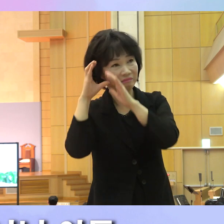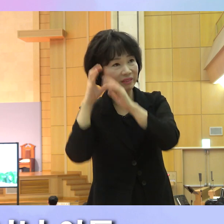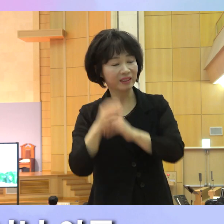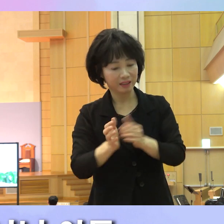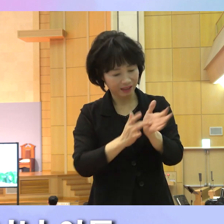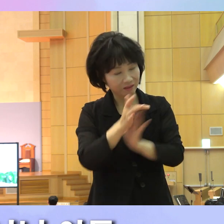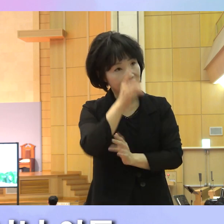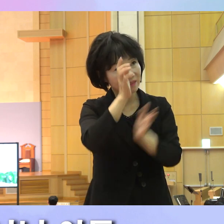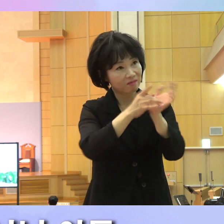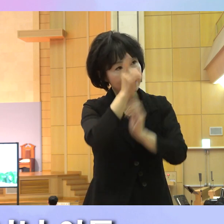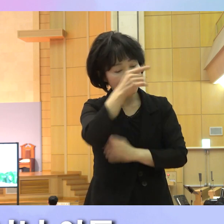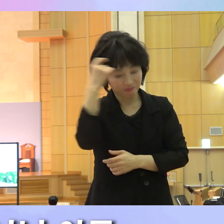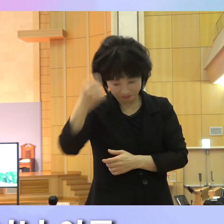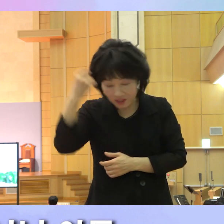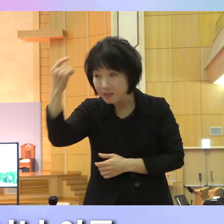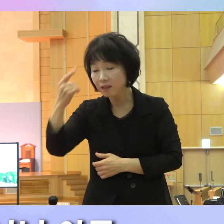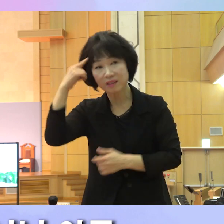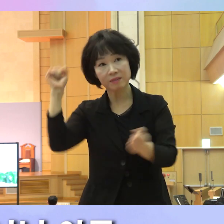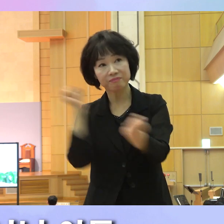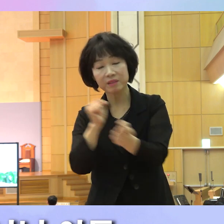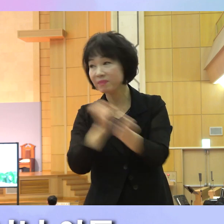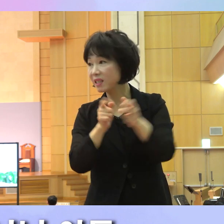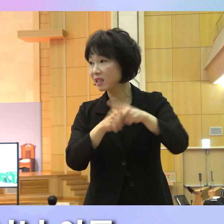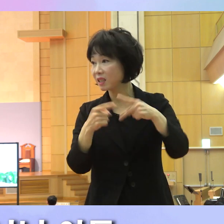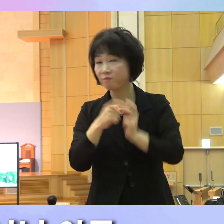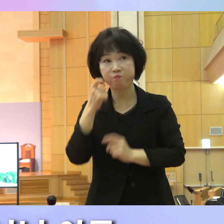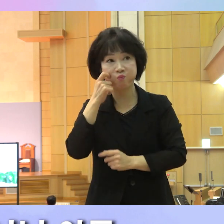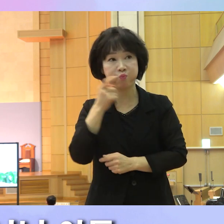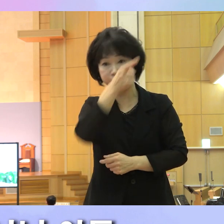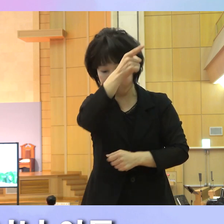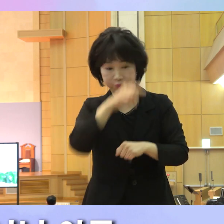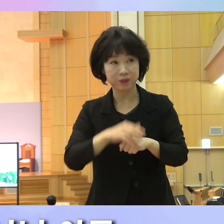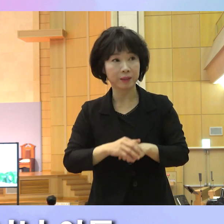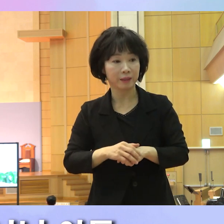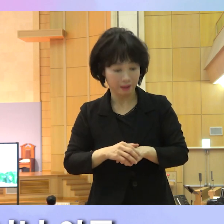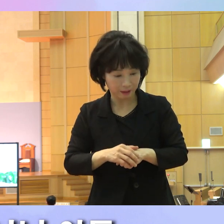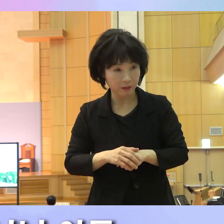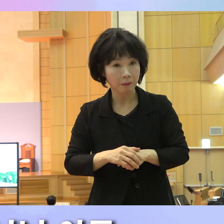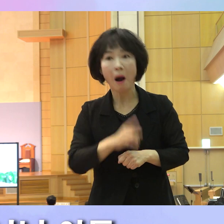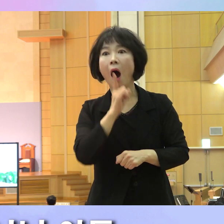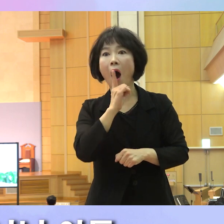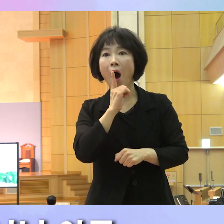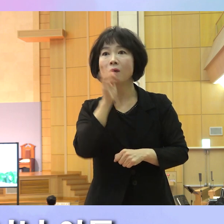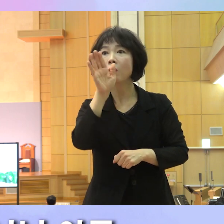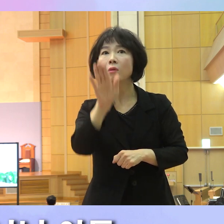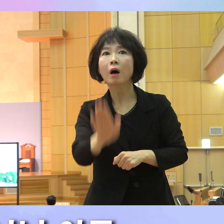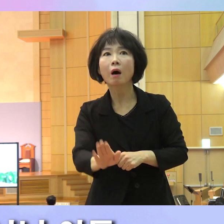모르지만 제자들은 이해가 안 가고 황당하더라도 아무 말 못하고